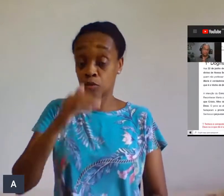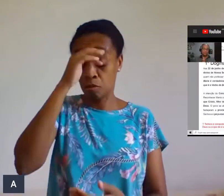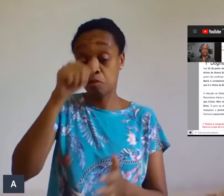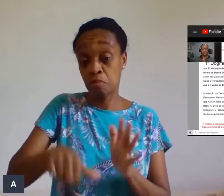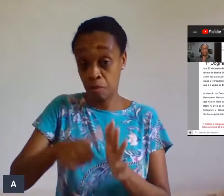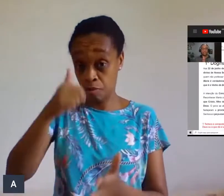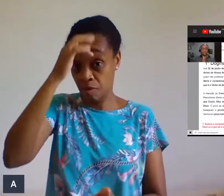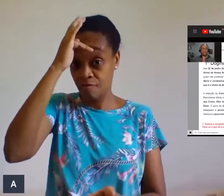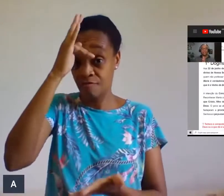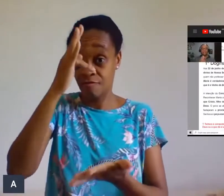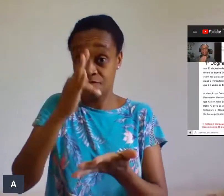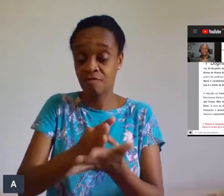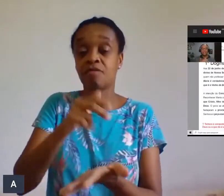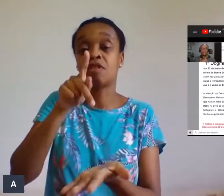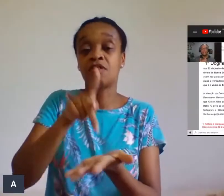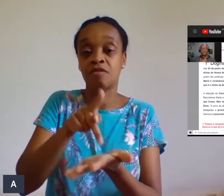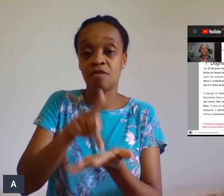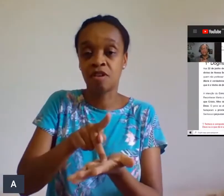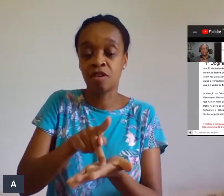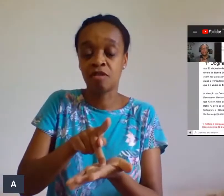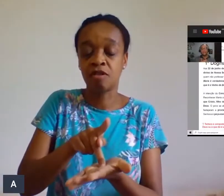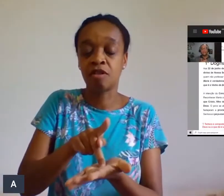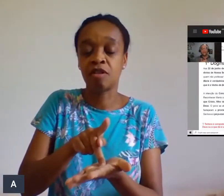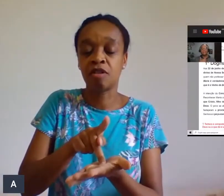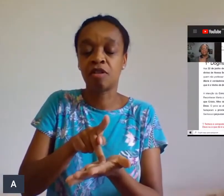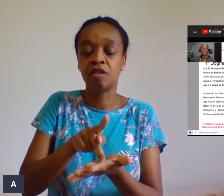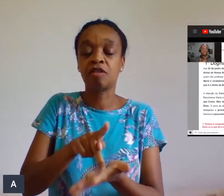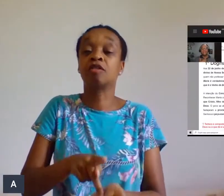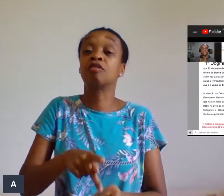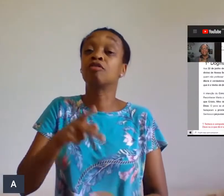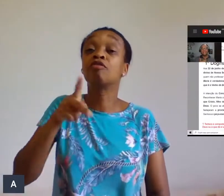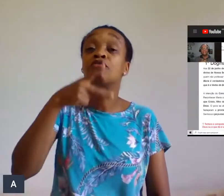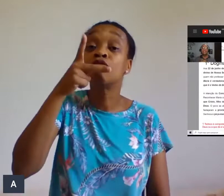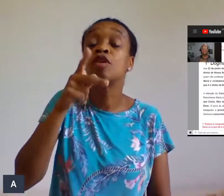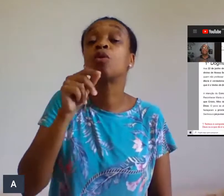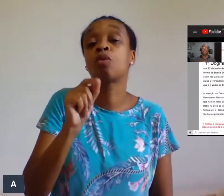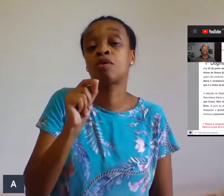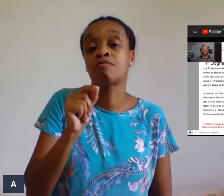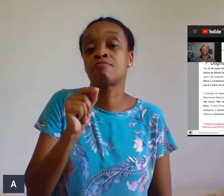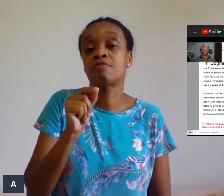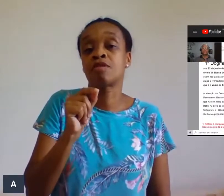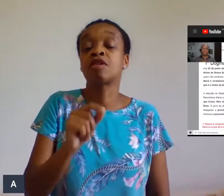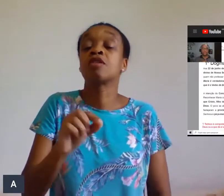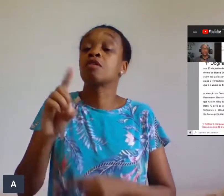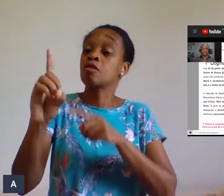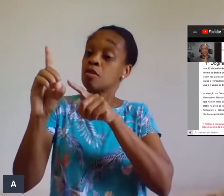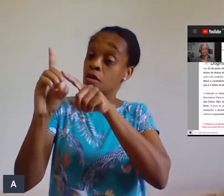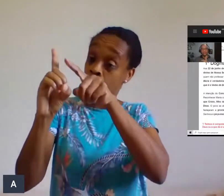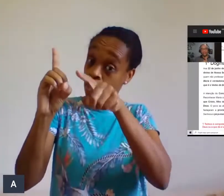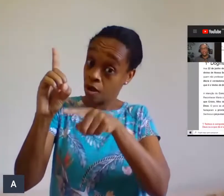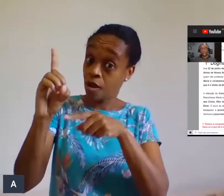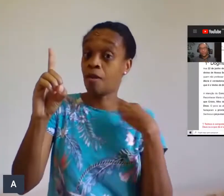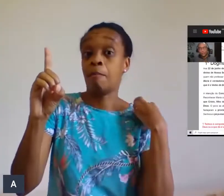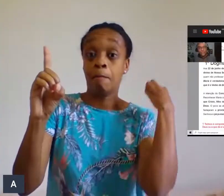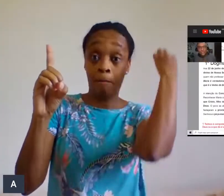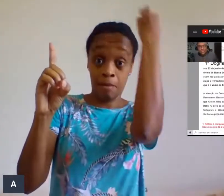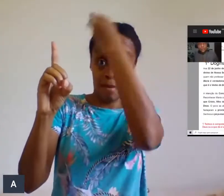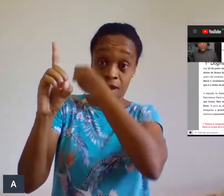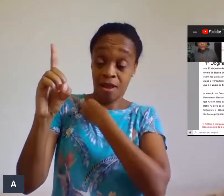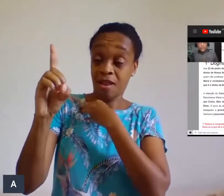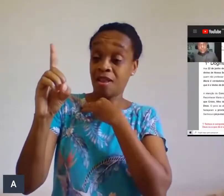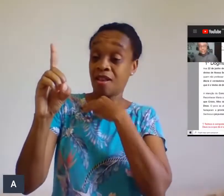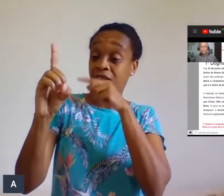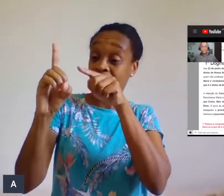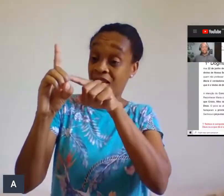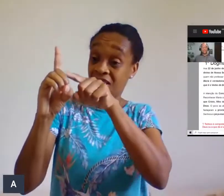Éfeso, ele definiu a maternidade divina de Nossa Senhora. E veja bem o que